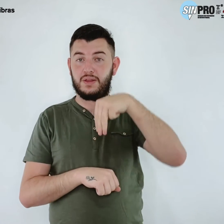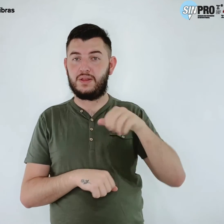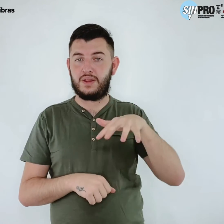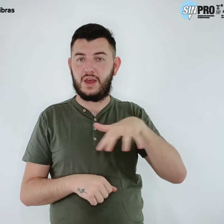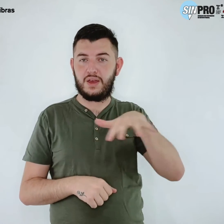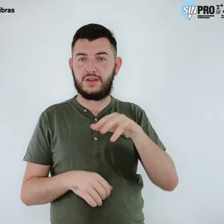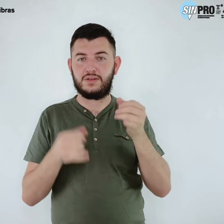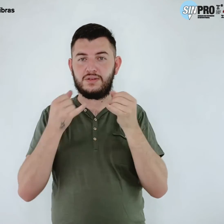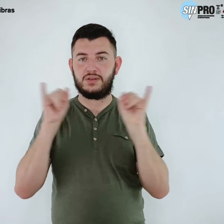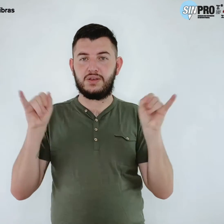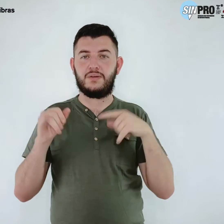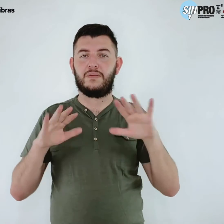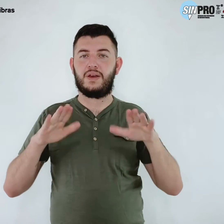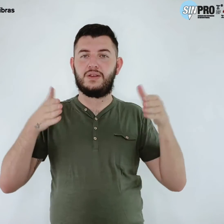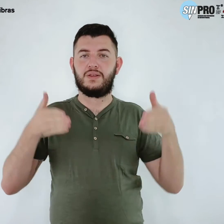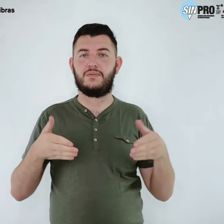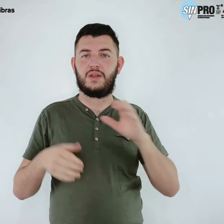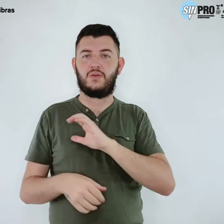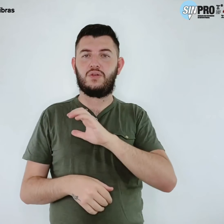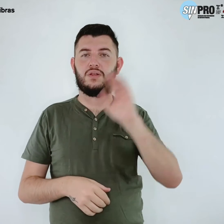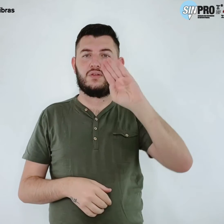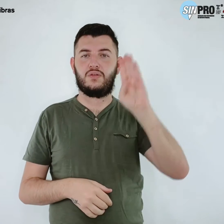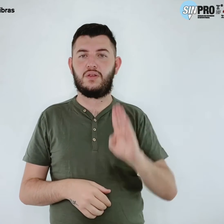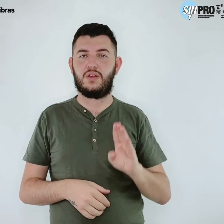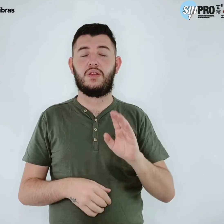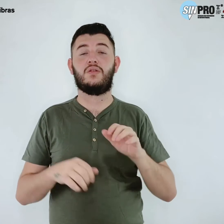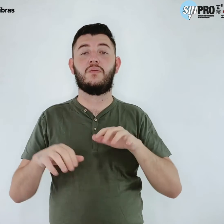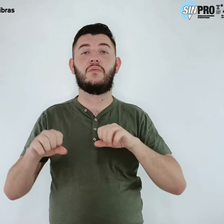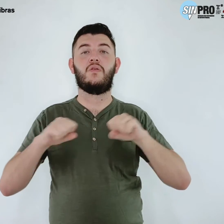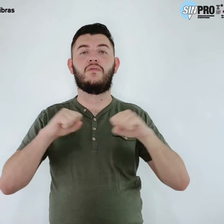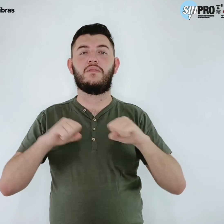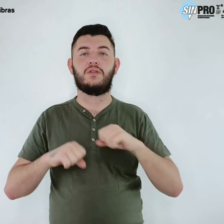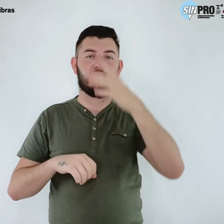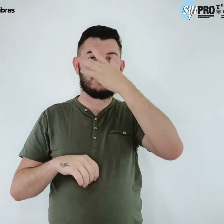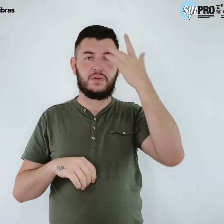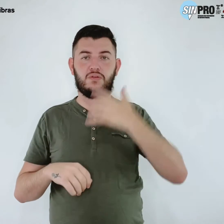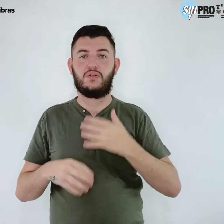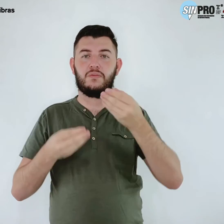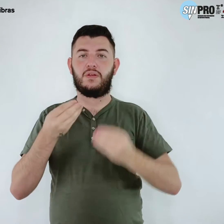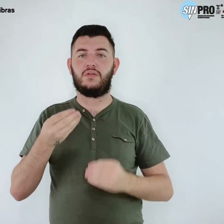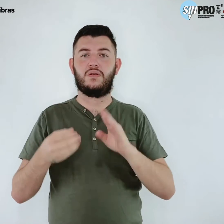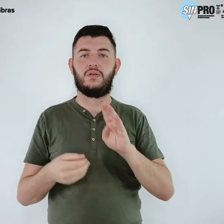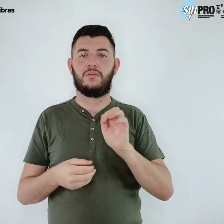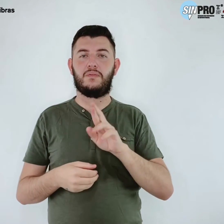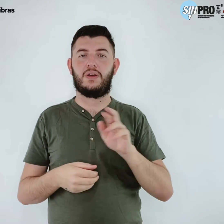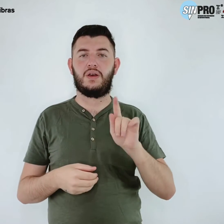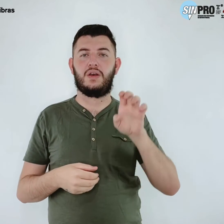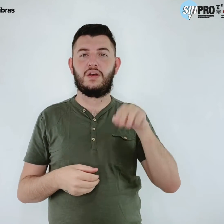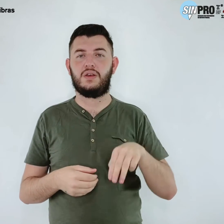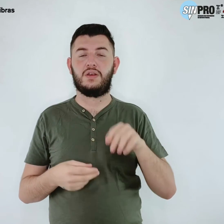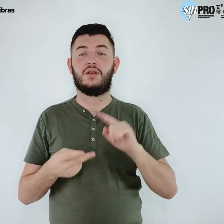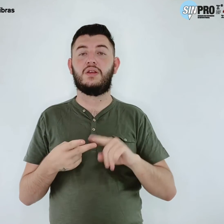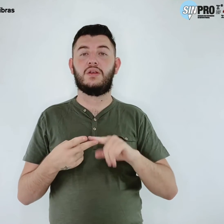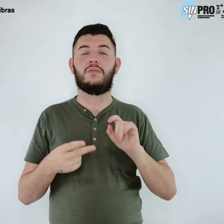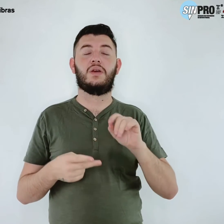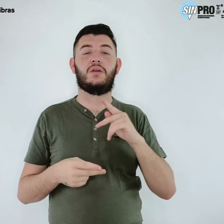e membro da coordenação nacional do Movimento dos Atingidos por Barragens e da Plataforma